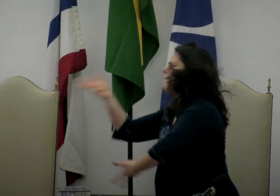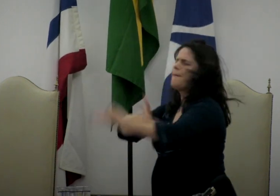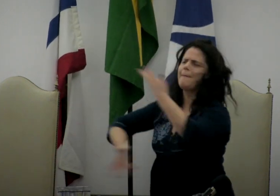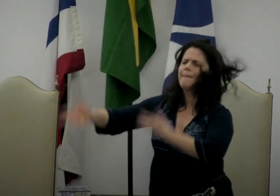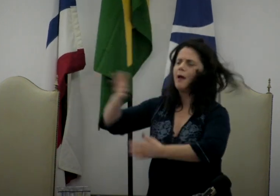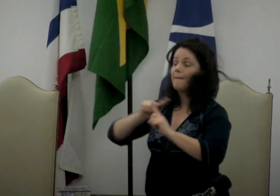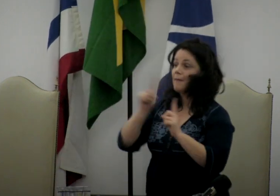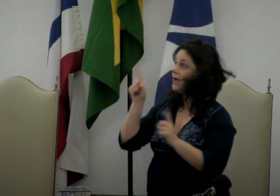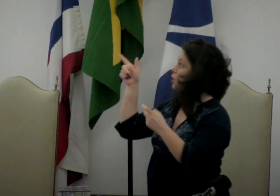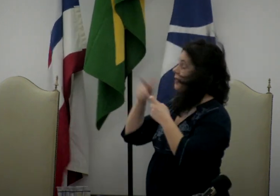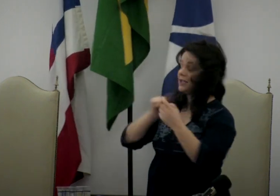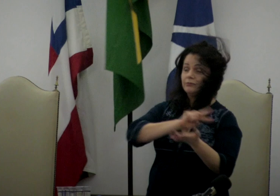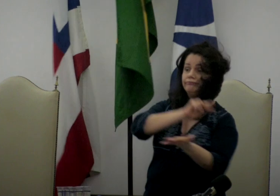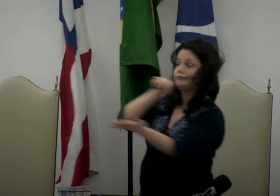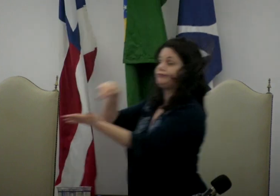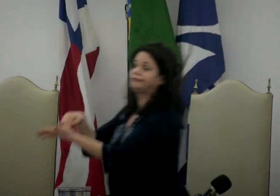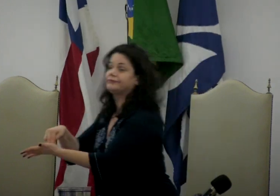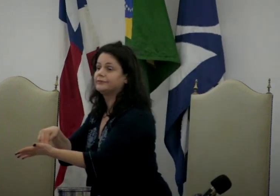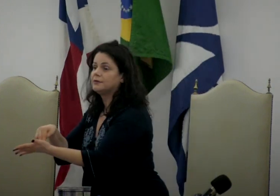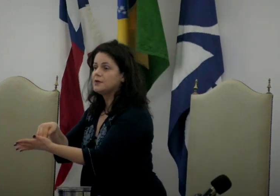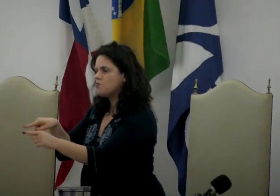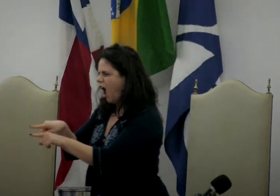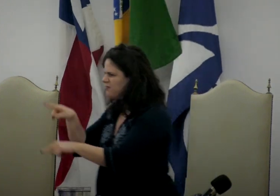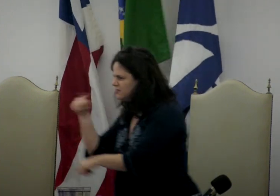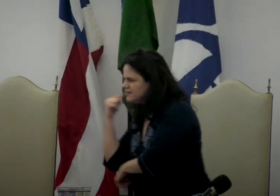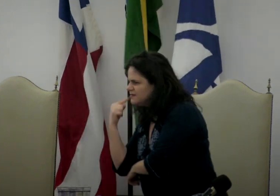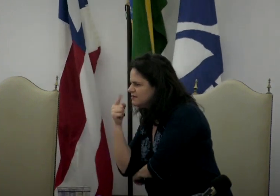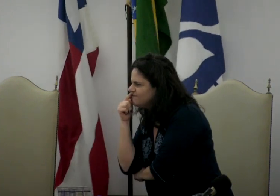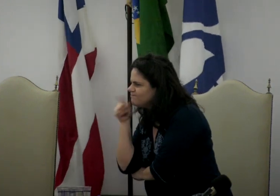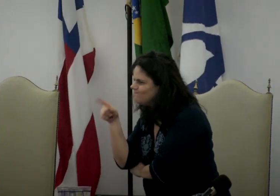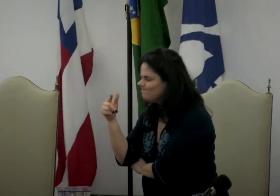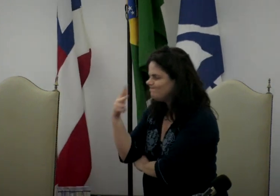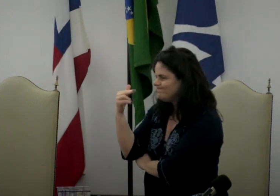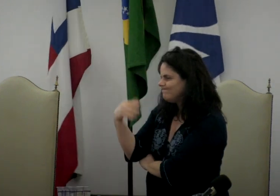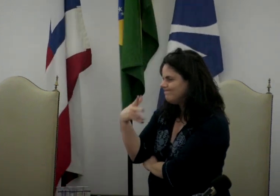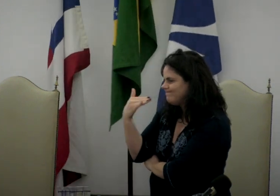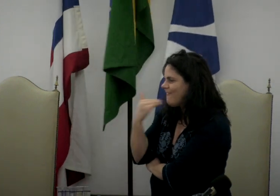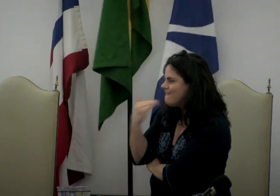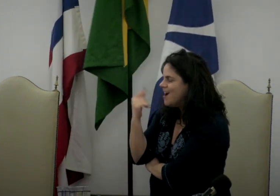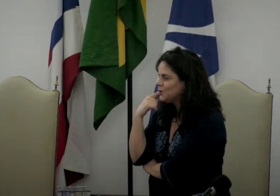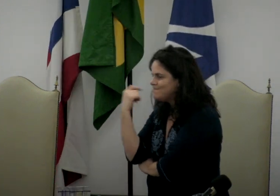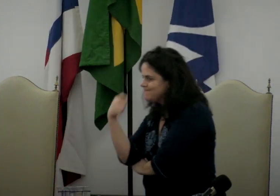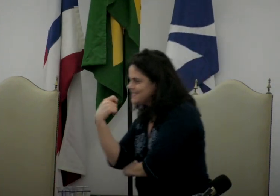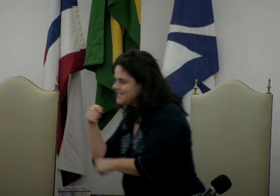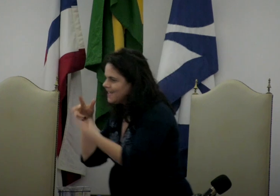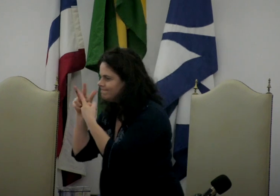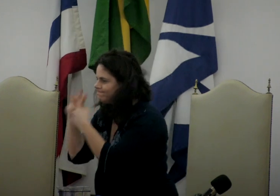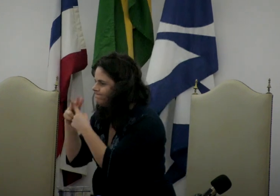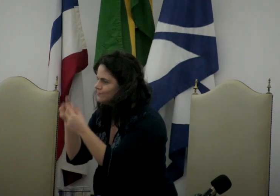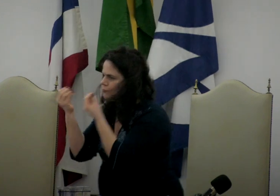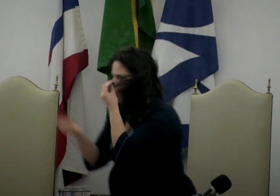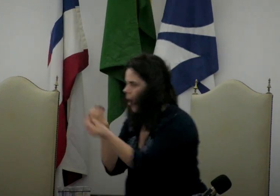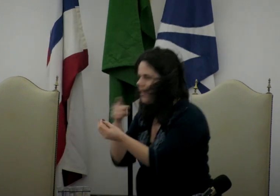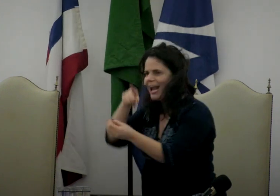sinais, surdos sinalizantes que viviam uma vida comum, mas esse médico chegou nessa instituição e falou assim, surdos, tem uma